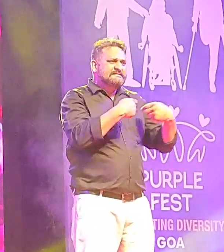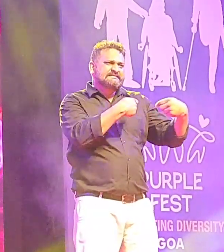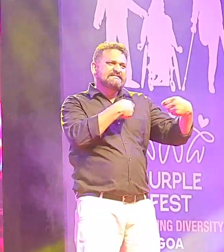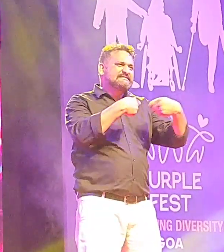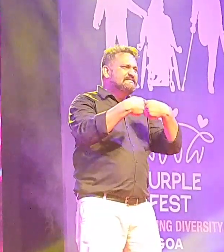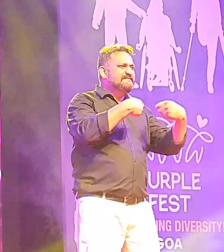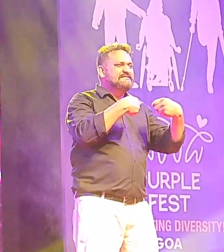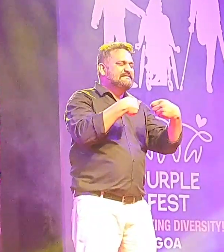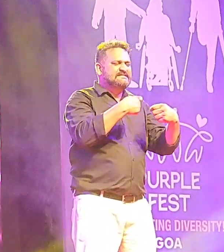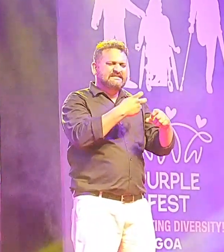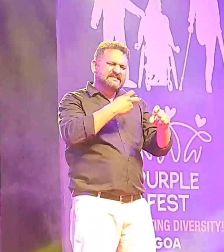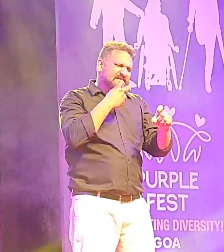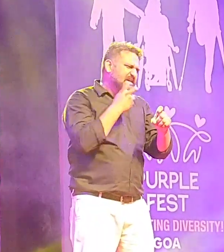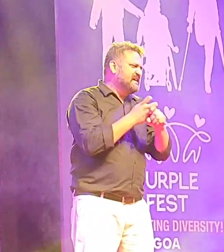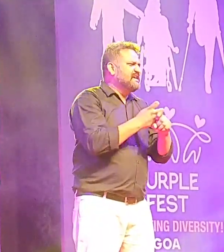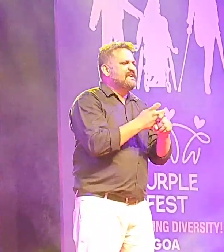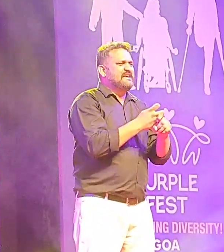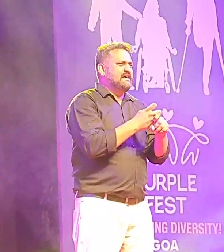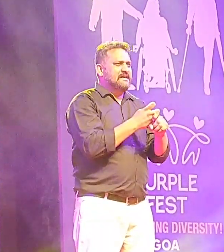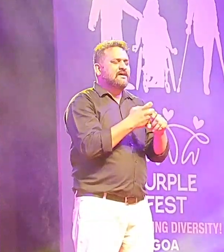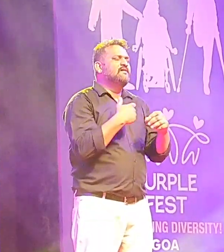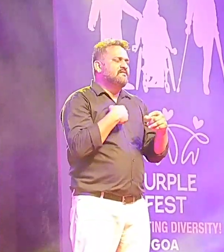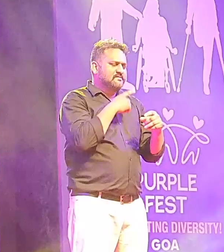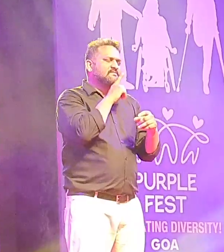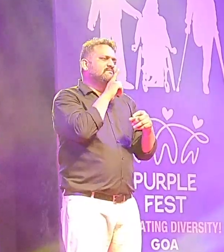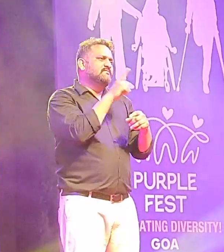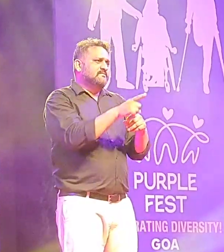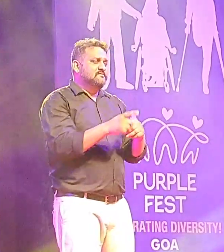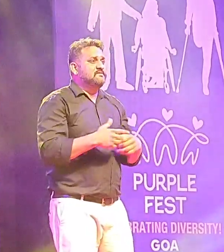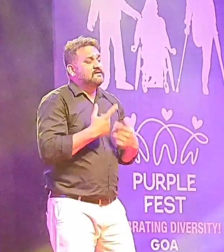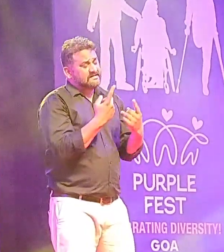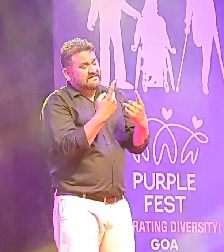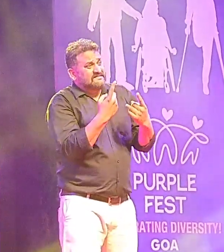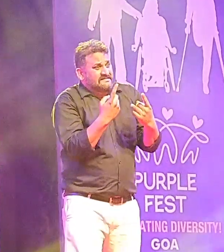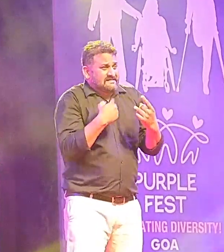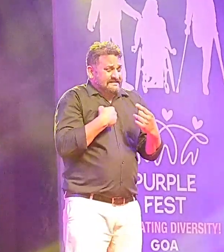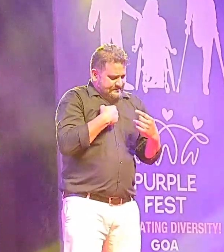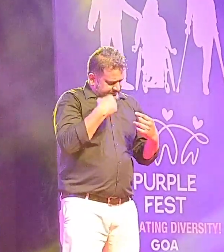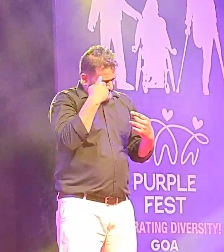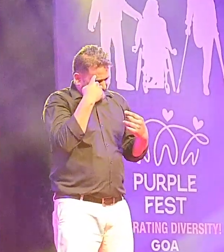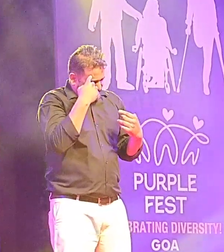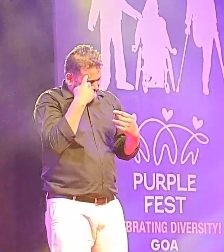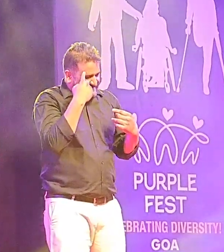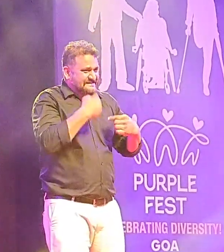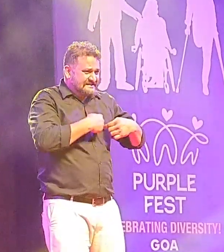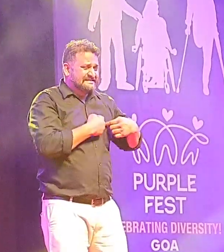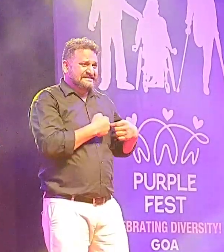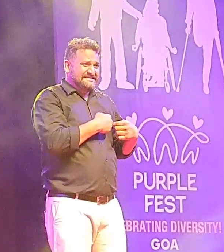Yeah.